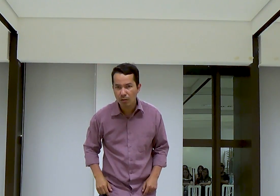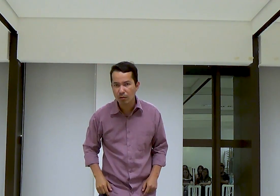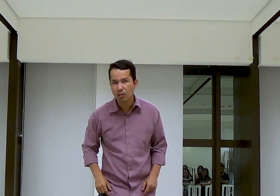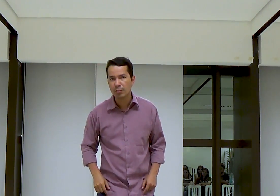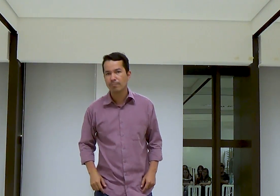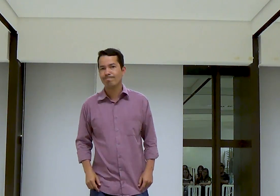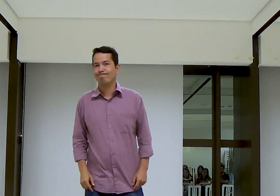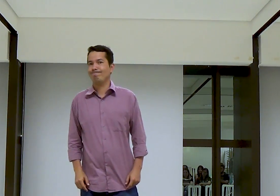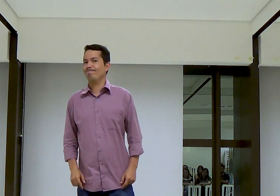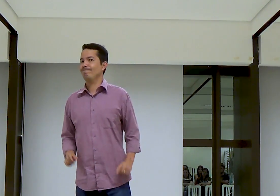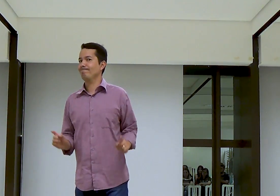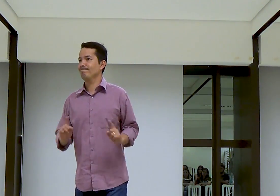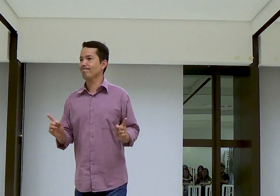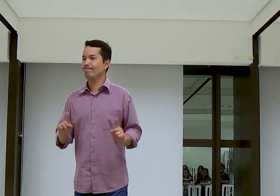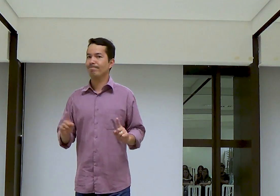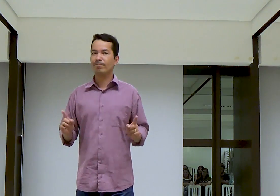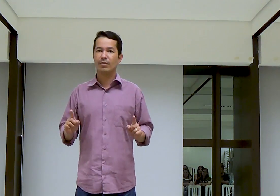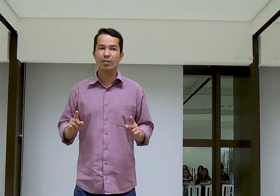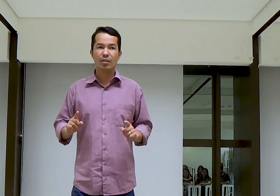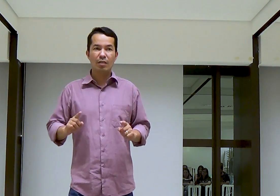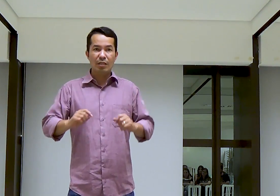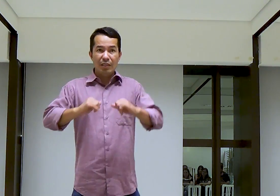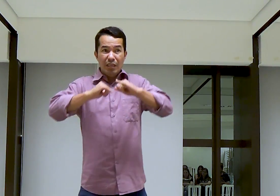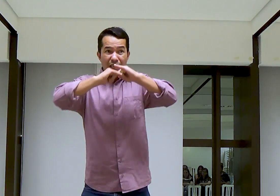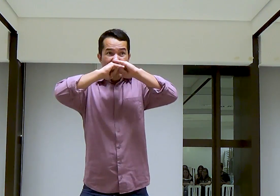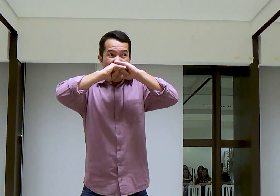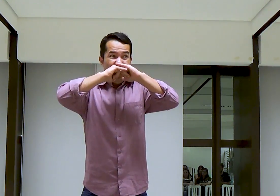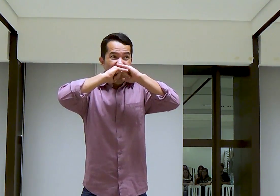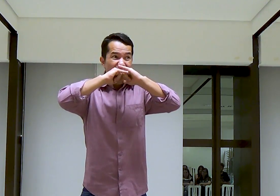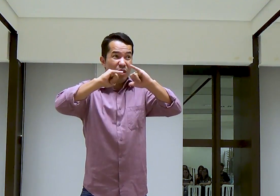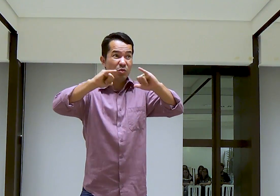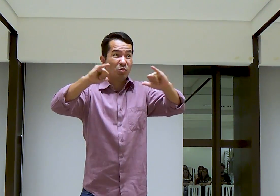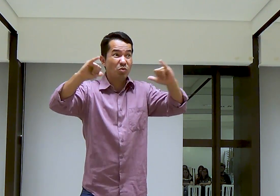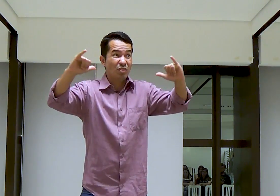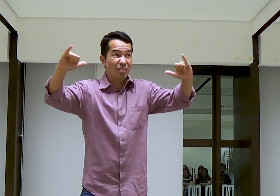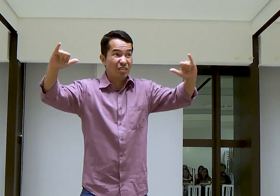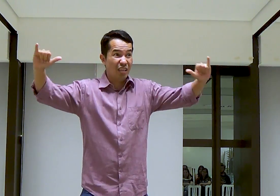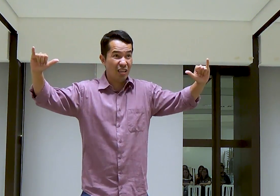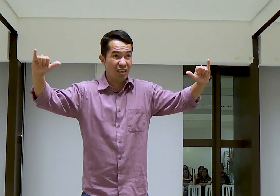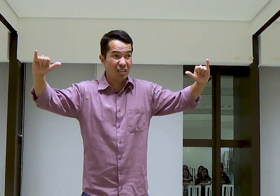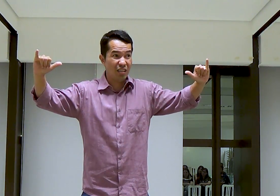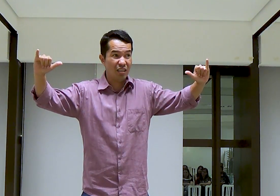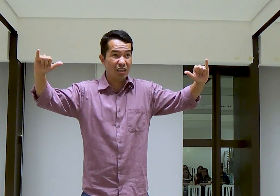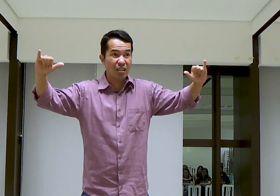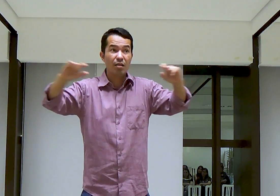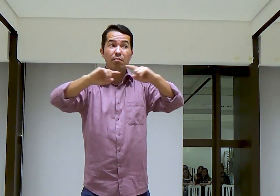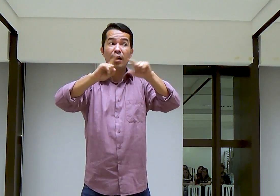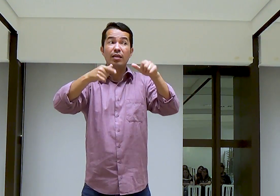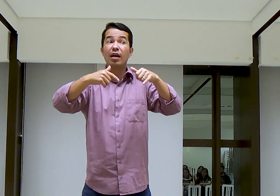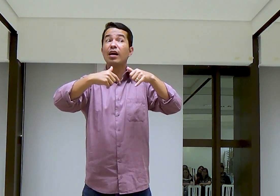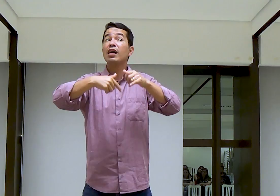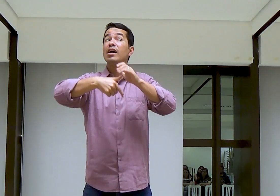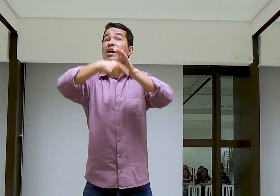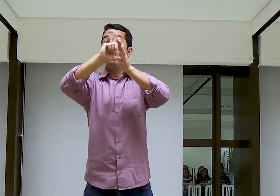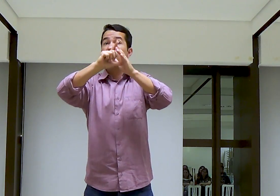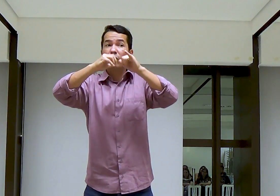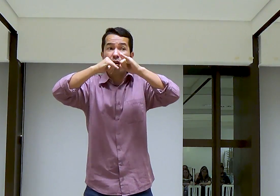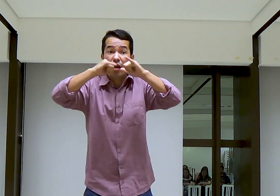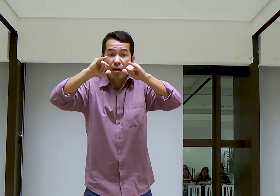viaja, faz um monte de coisa. É isso? Não. É anunciar. Mas antes